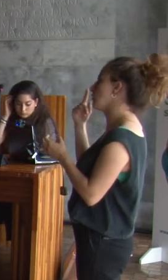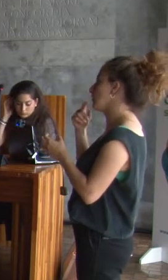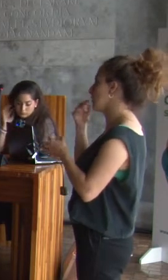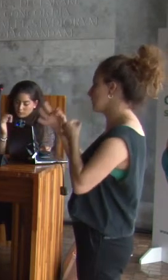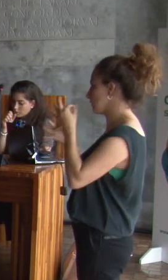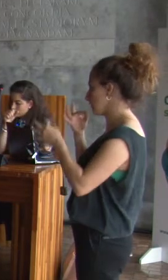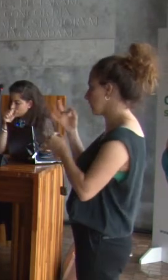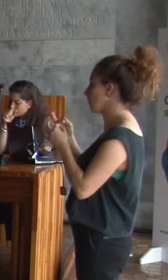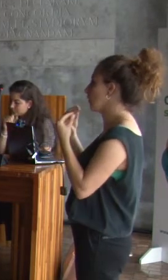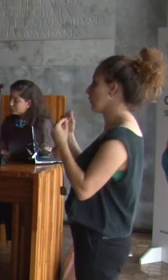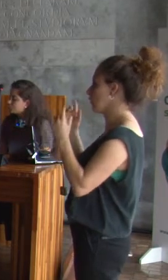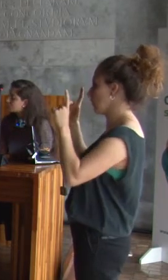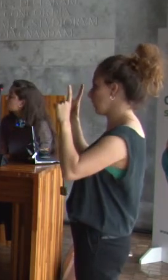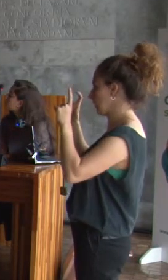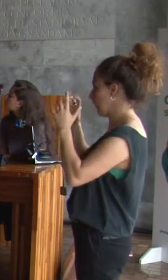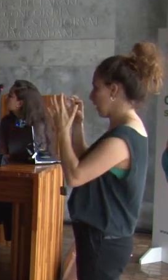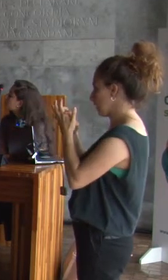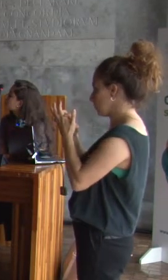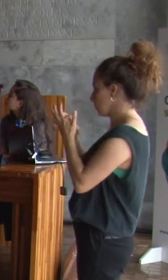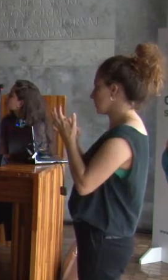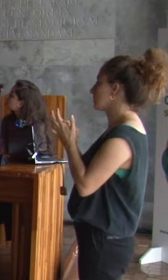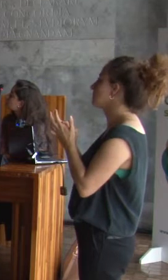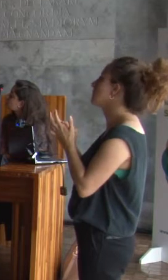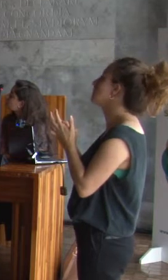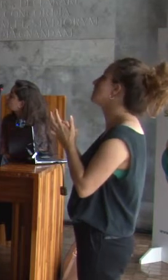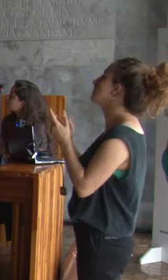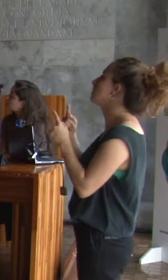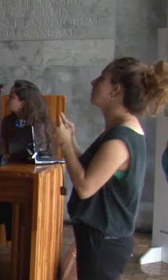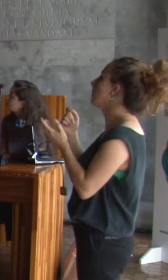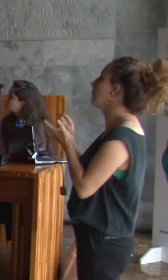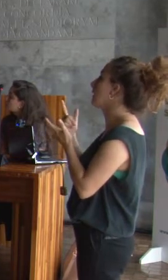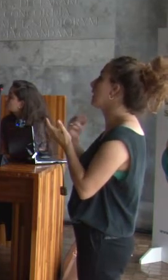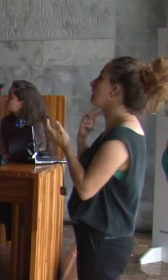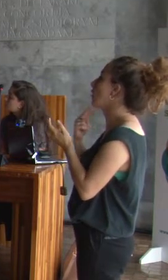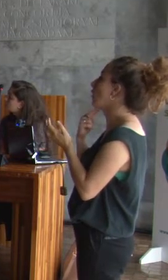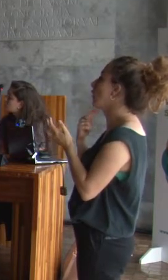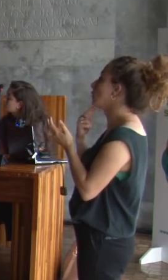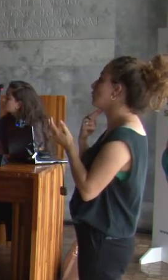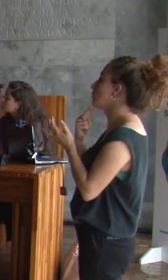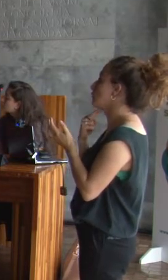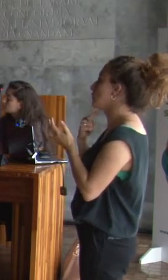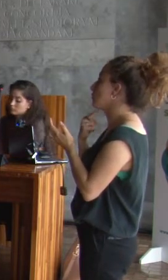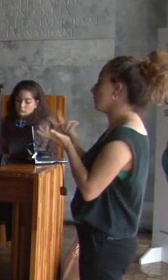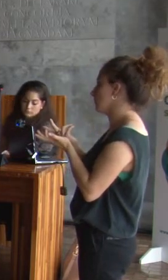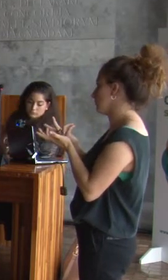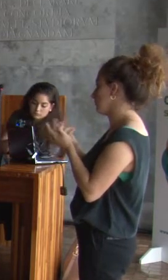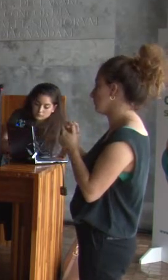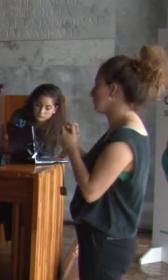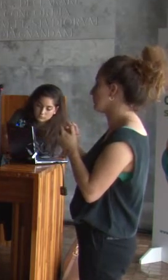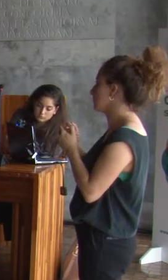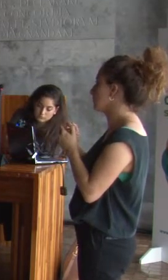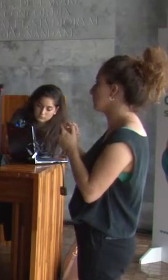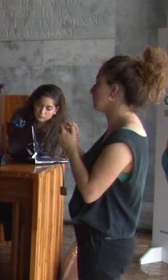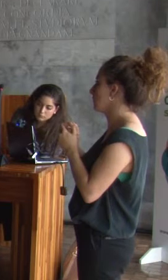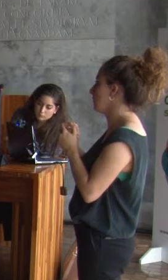immagini e per l'appunto l'importanza della, che la voce assume in queste circostanze, ecco. E